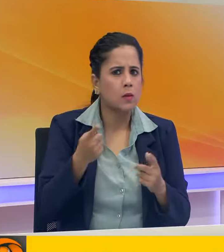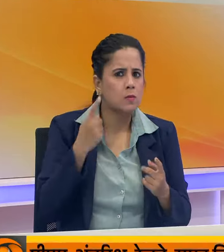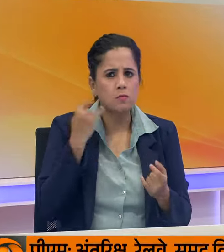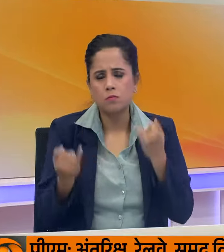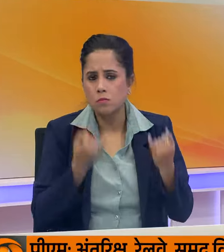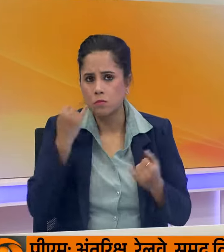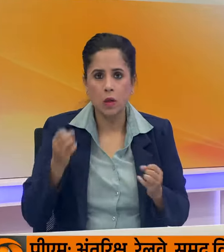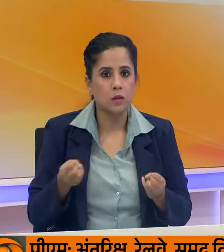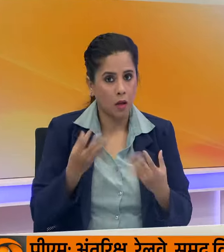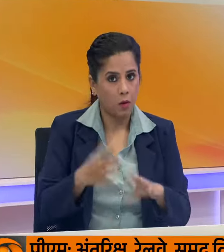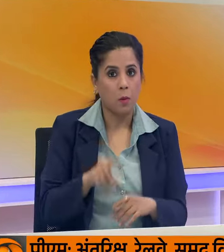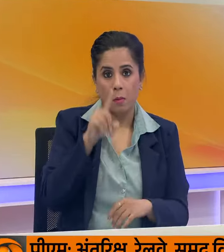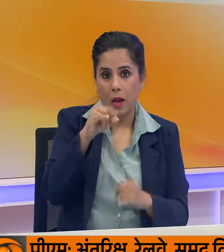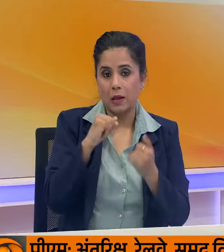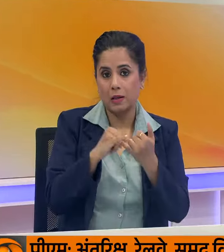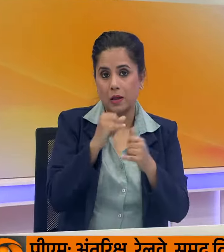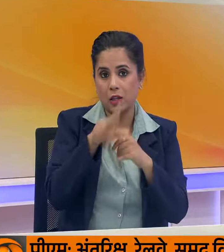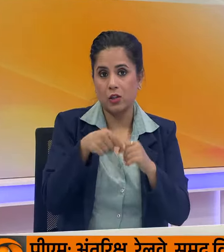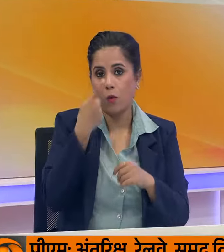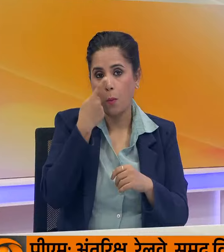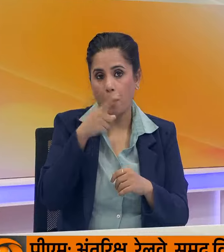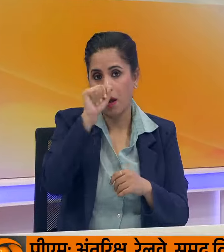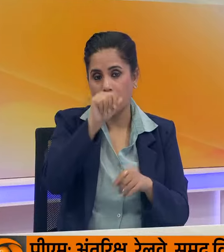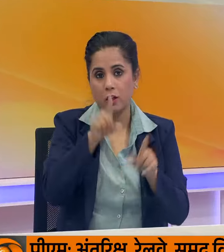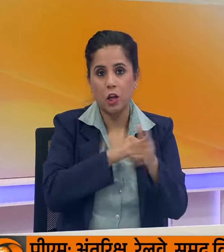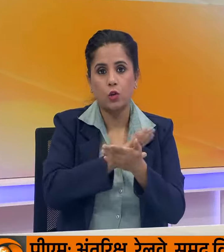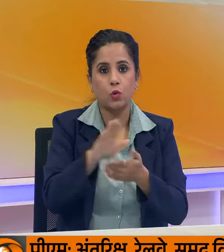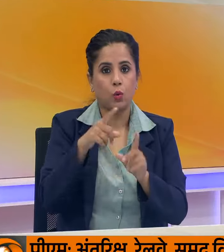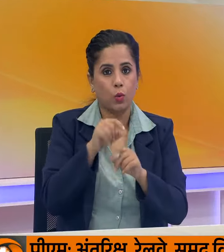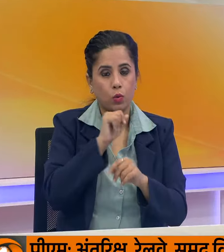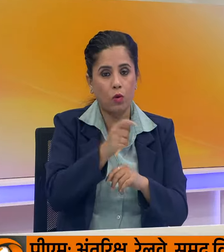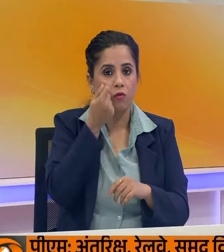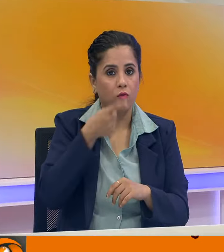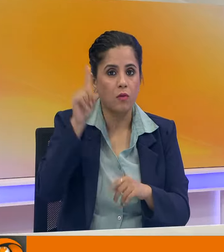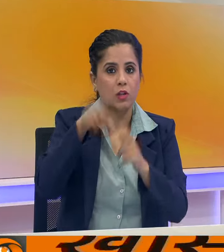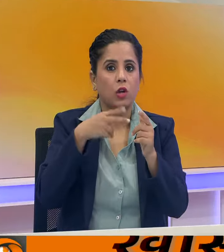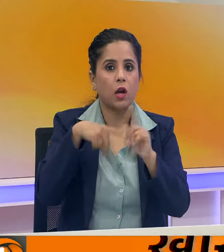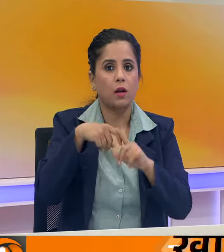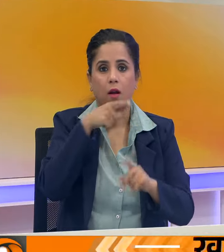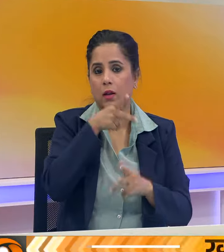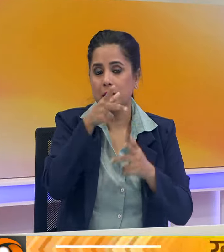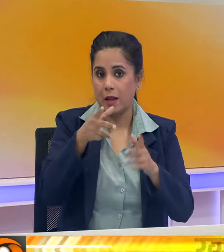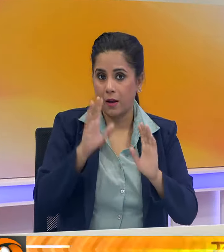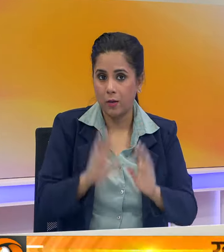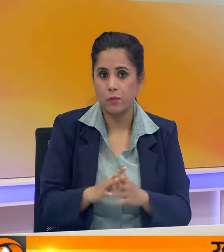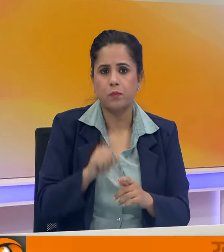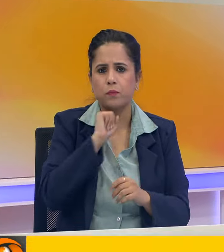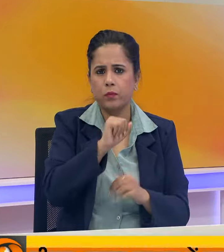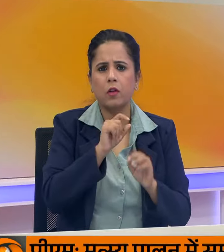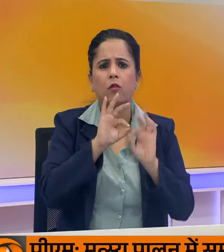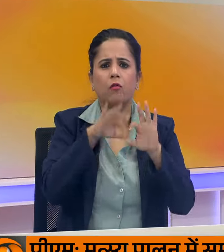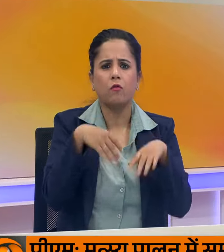है हालांकि संजीव की माता यशोदा देवी और पिता जनक किशोर का दावा है कि उनका परिवार